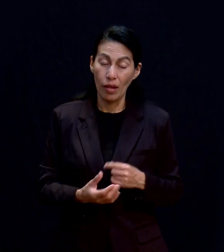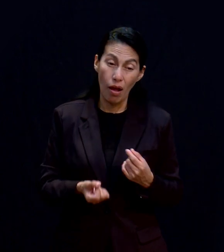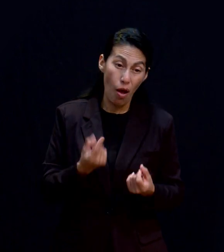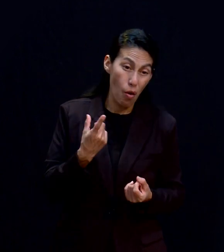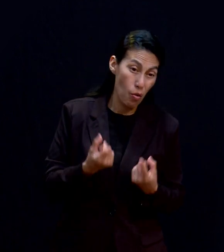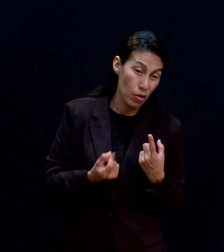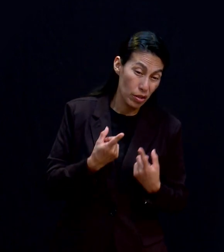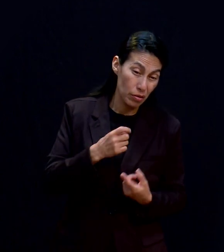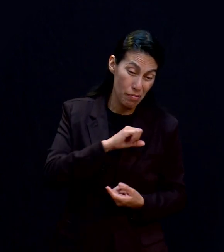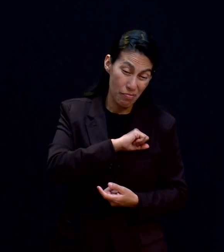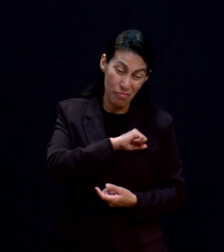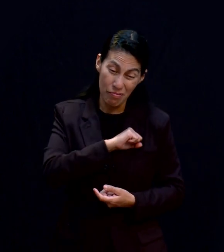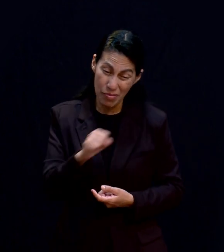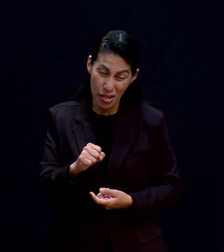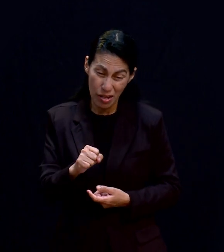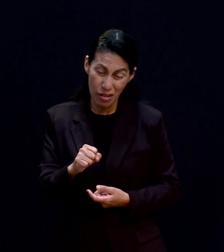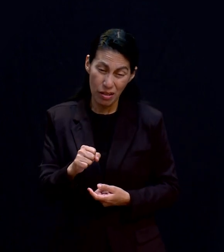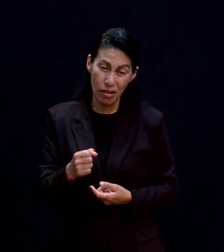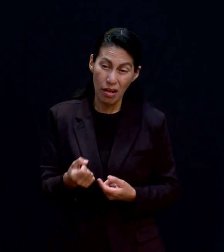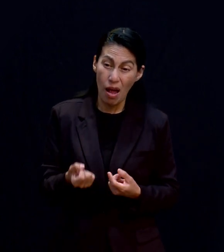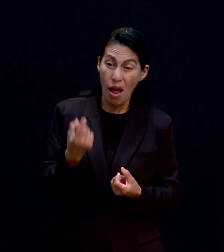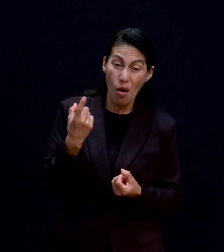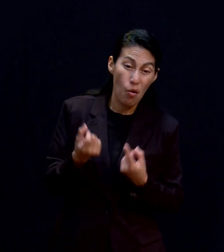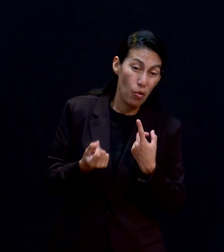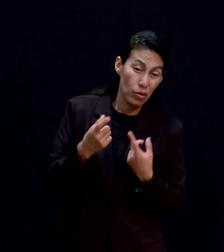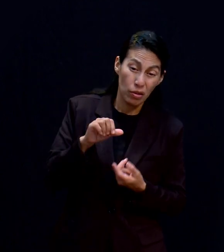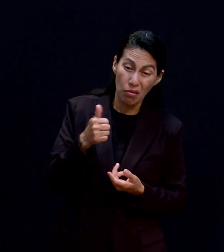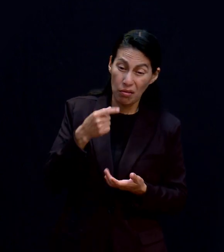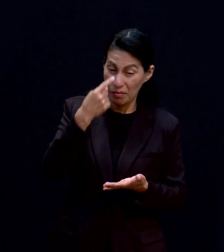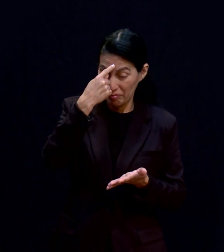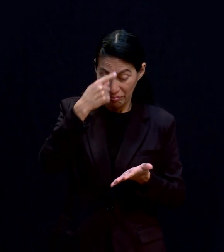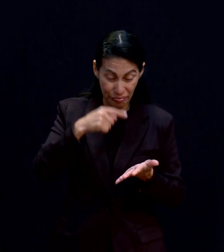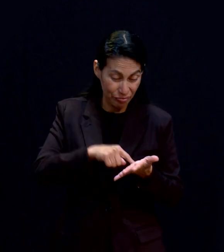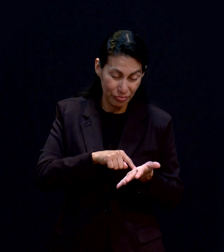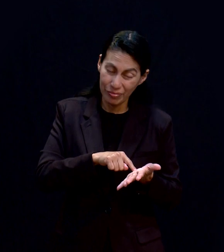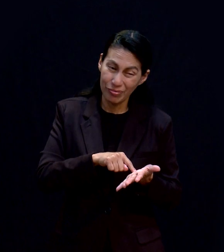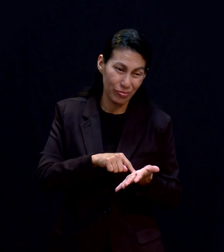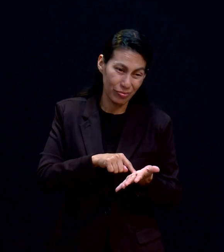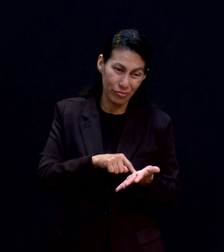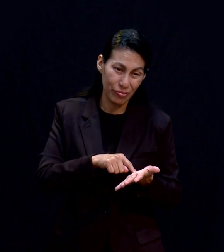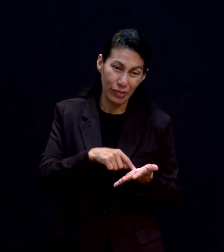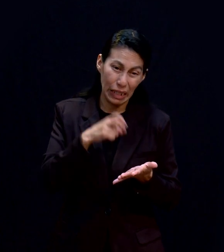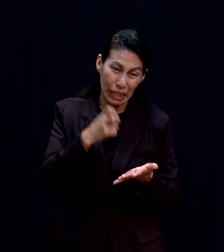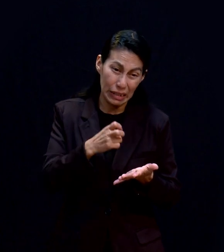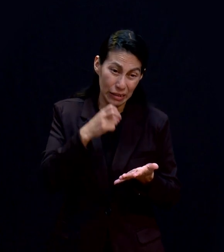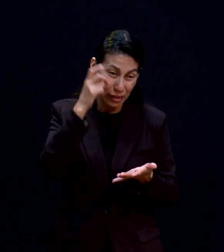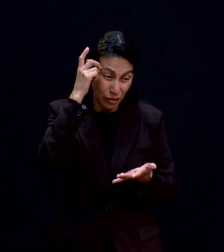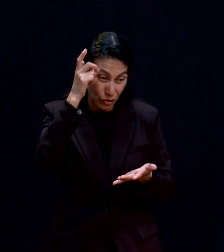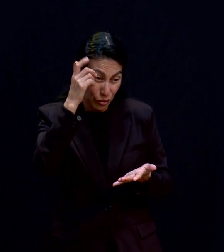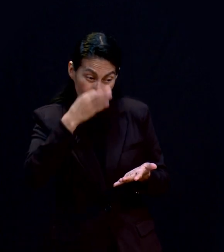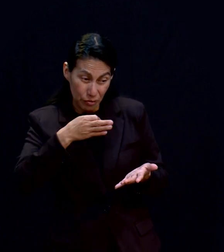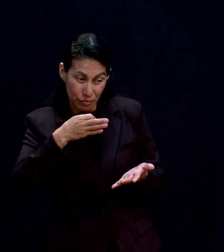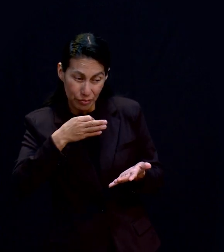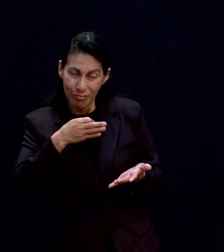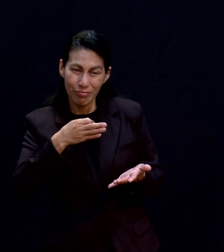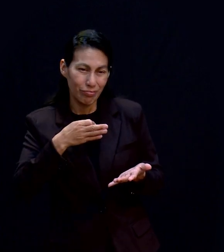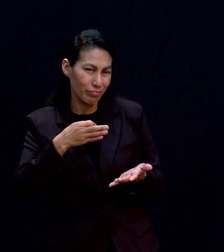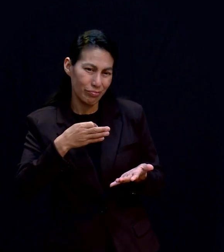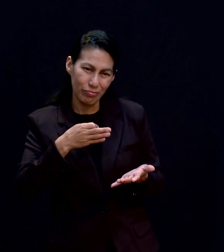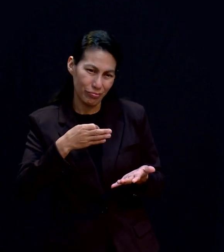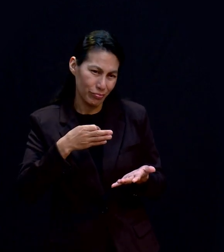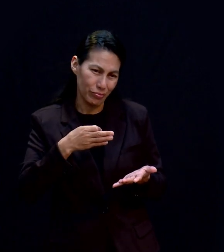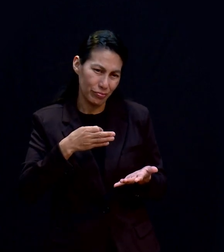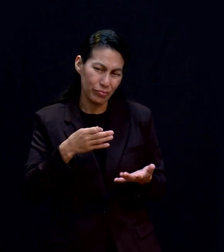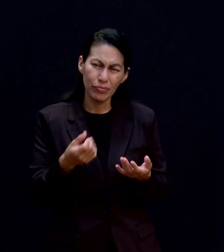otra la incredulidad porque habiendo dado tantas muestras evidentes de su amor por qué